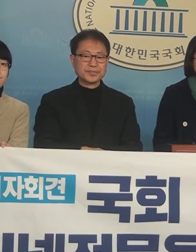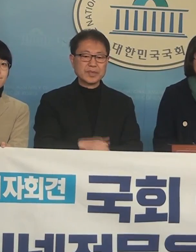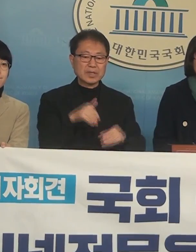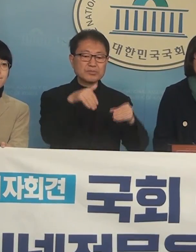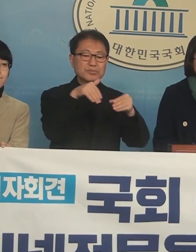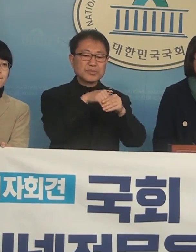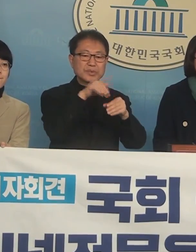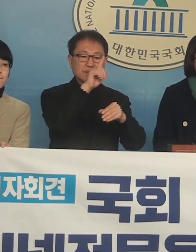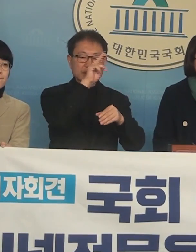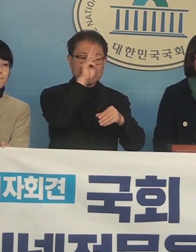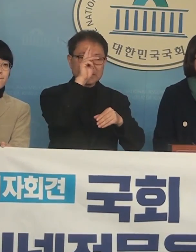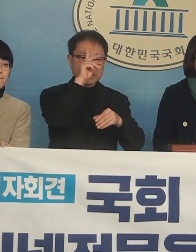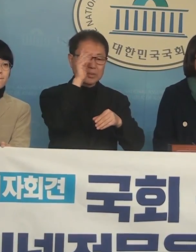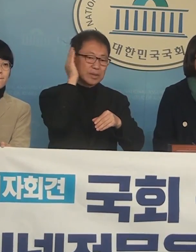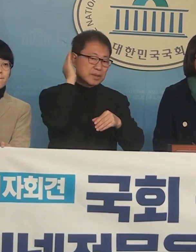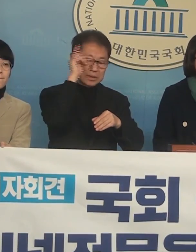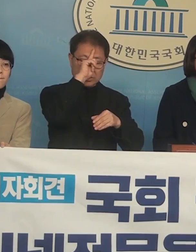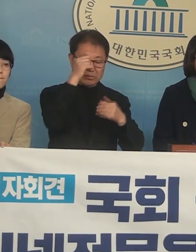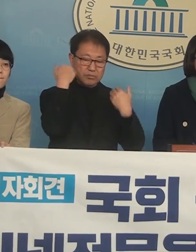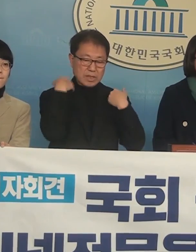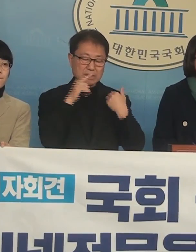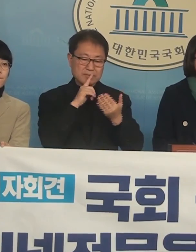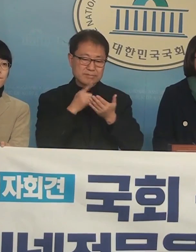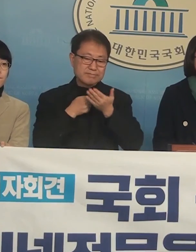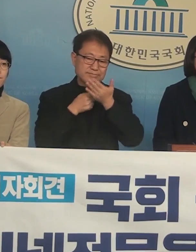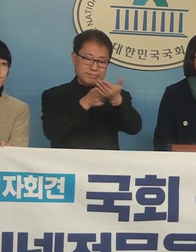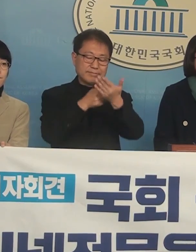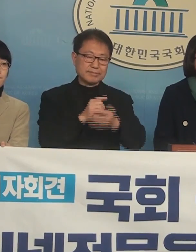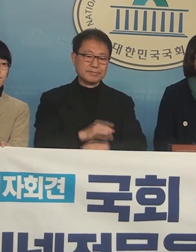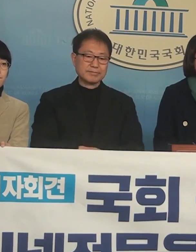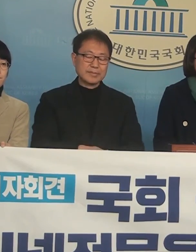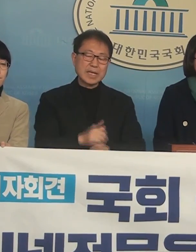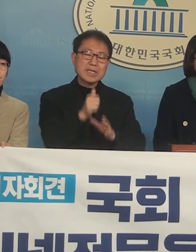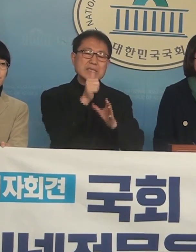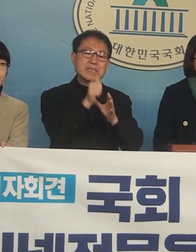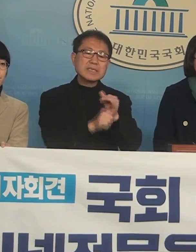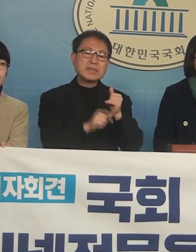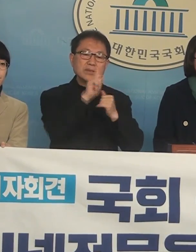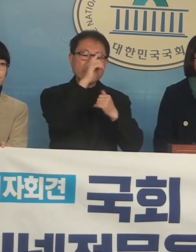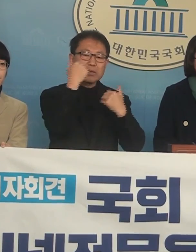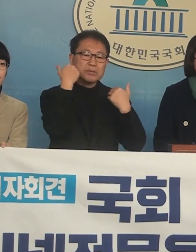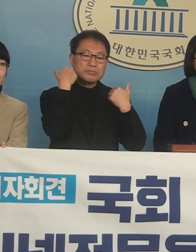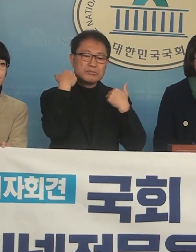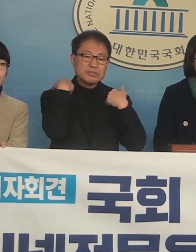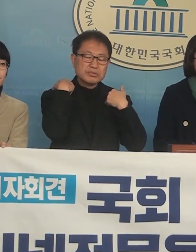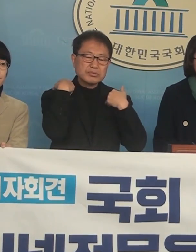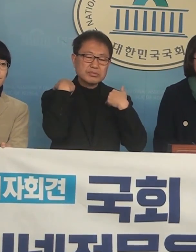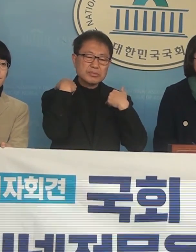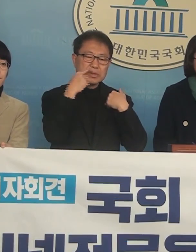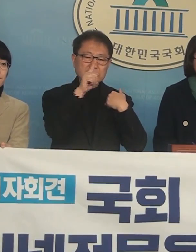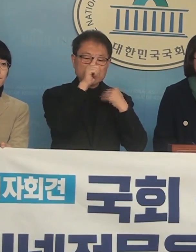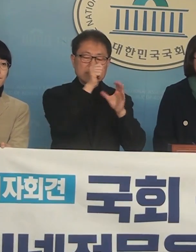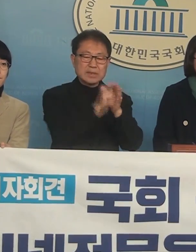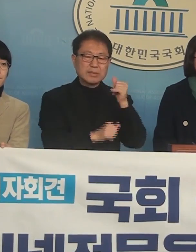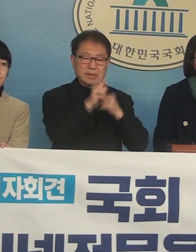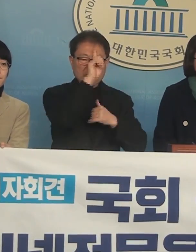문재인 정부에 강력히 촉구합니다. 실패한 정부로 달려가는 지금